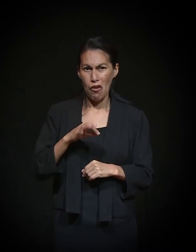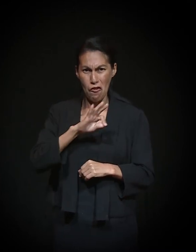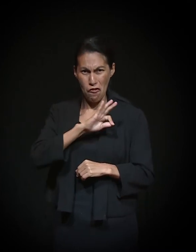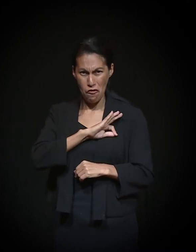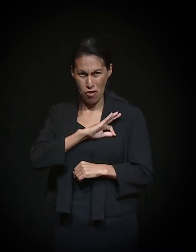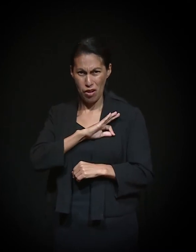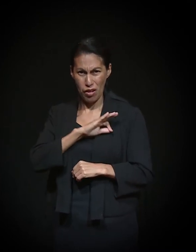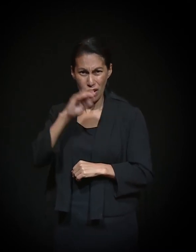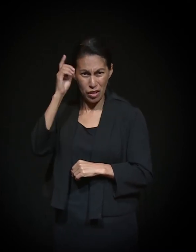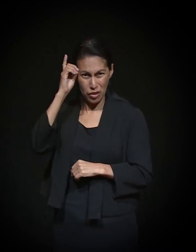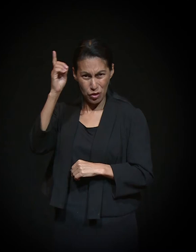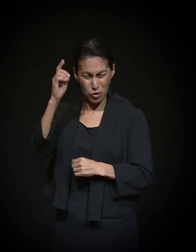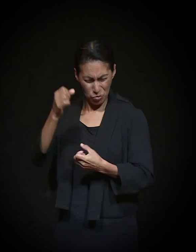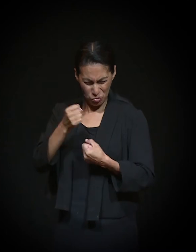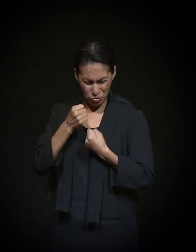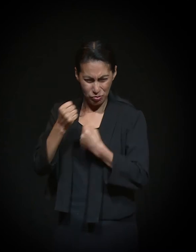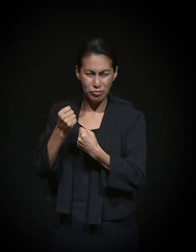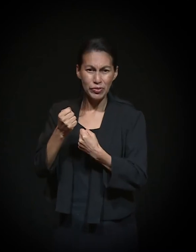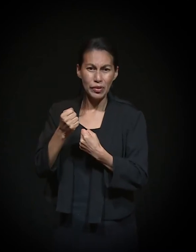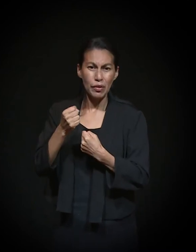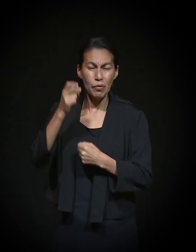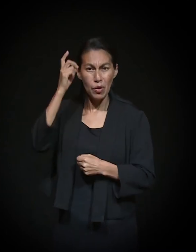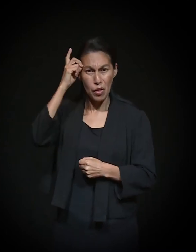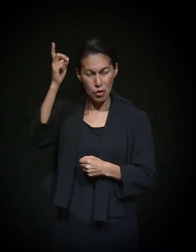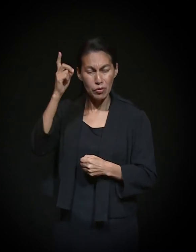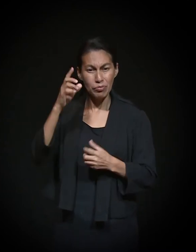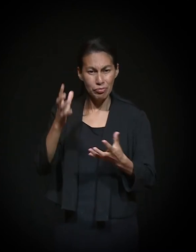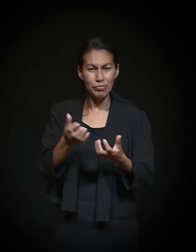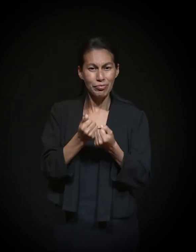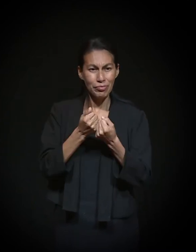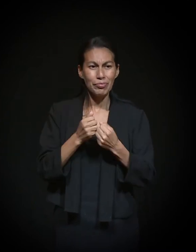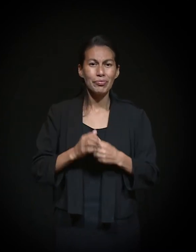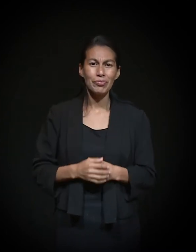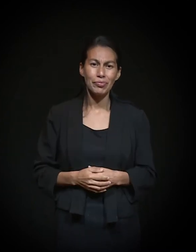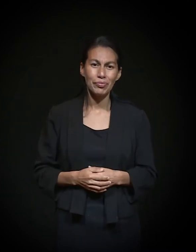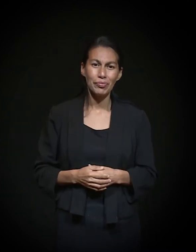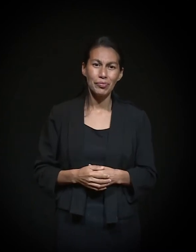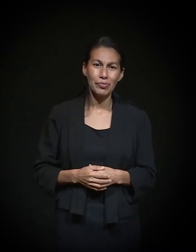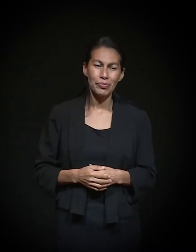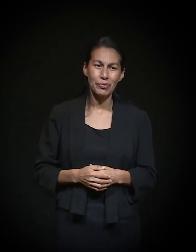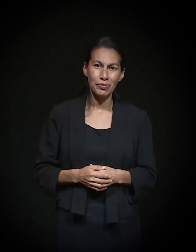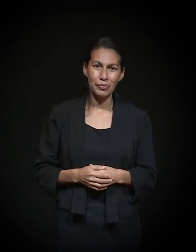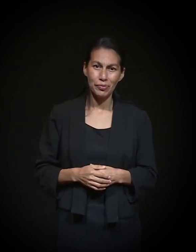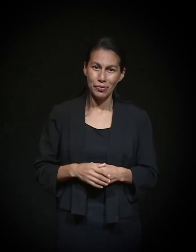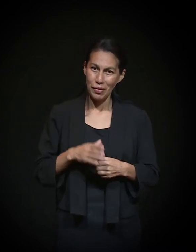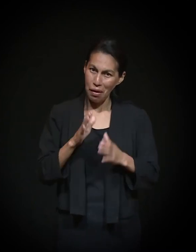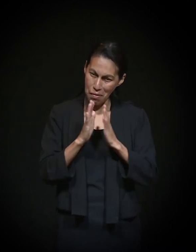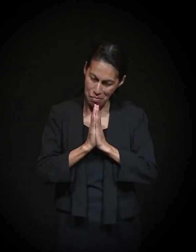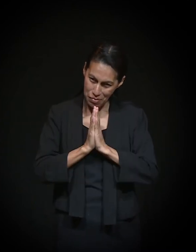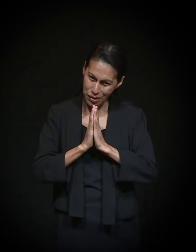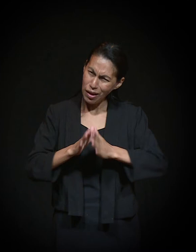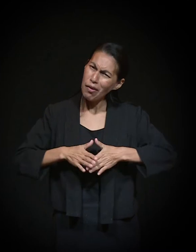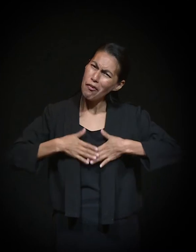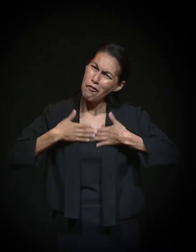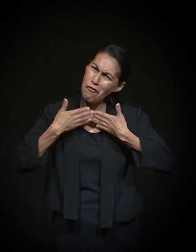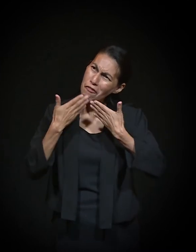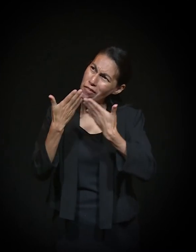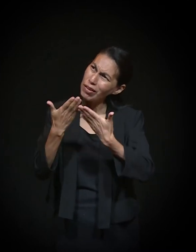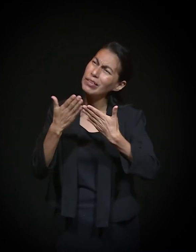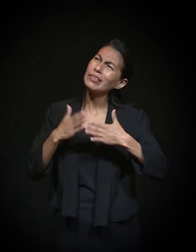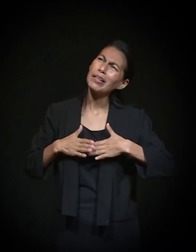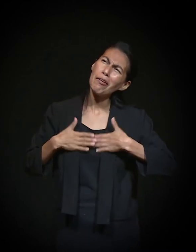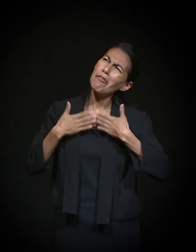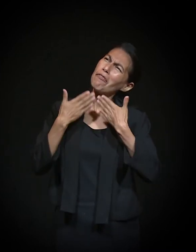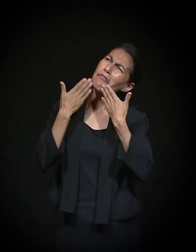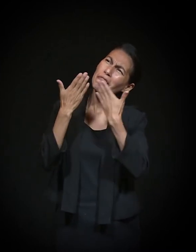Que tengan fe en Dios porque no es en los padres. Hay que tener esa confianza en